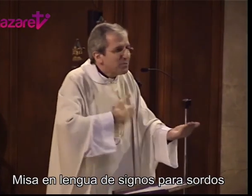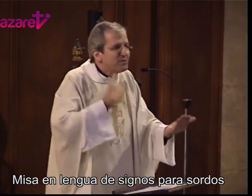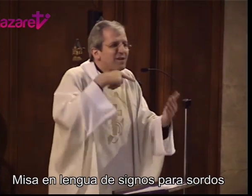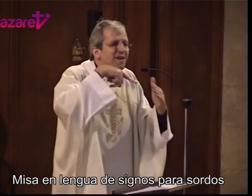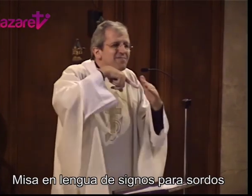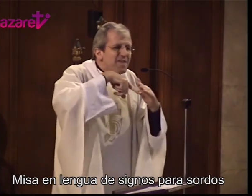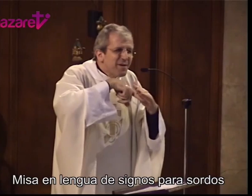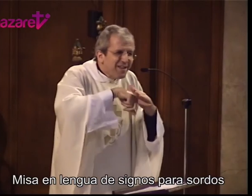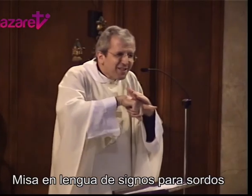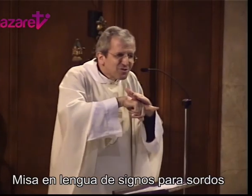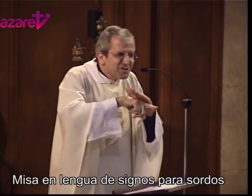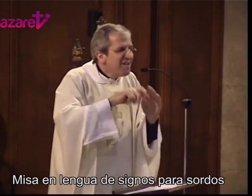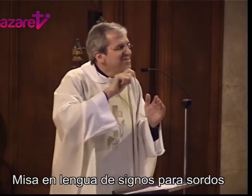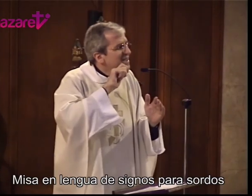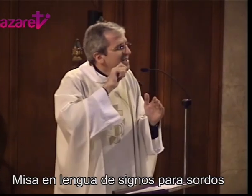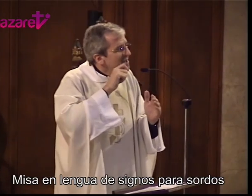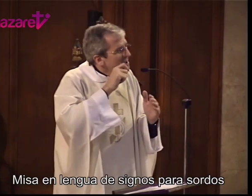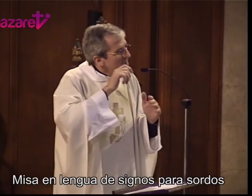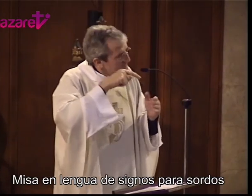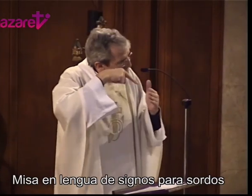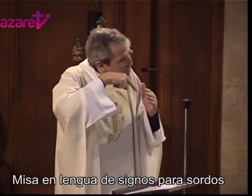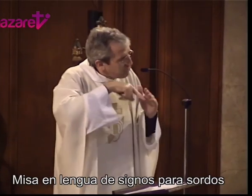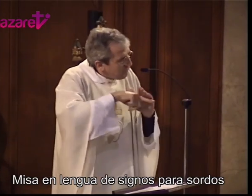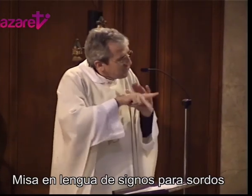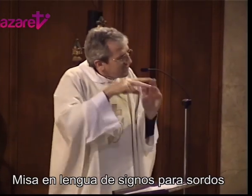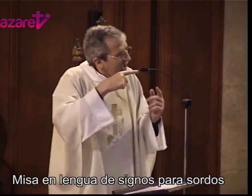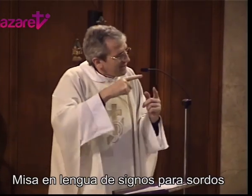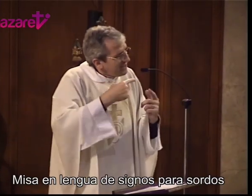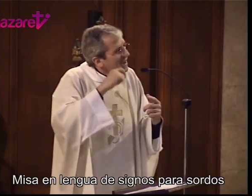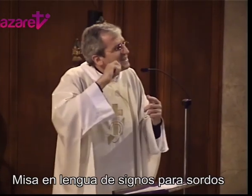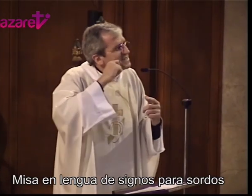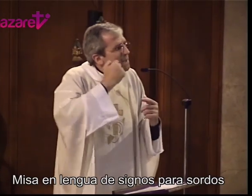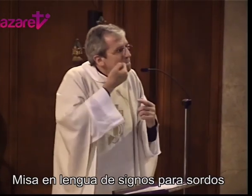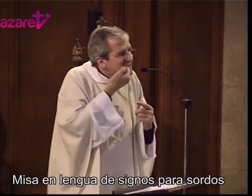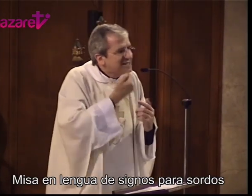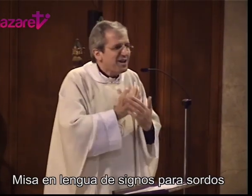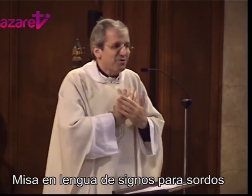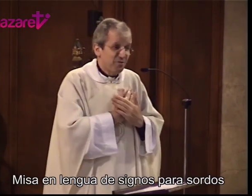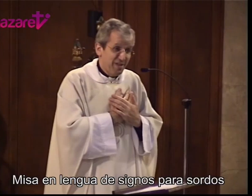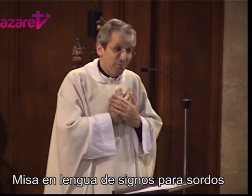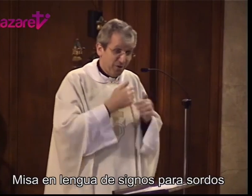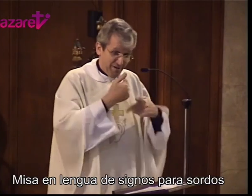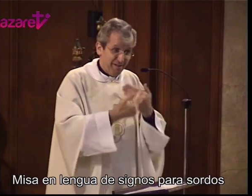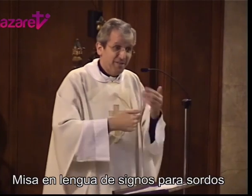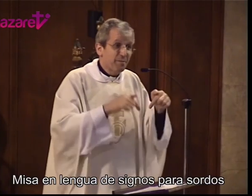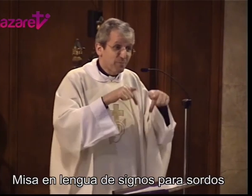posibilidad de meternos, de profundizar en ese misterio de amor que celebramos hoy